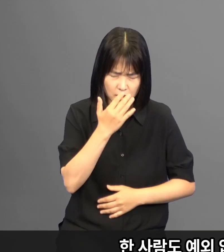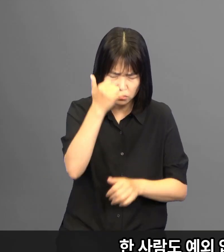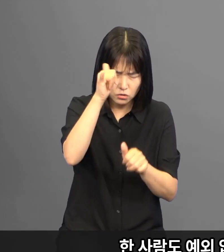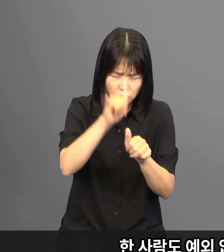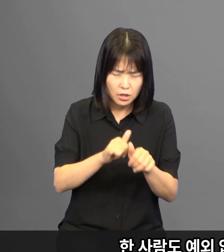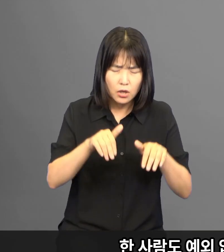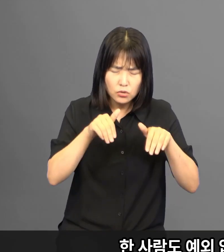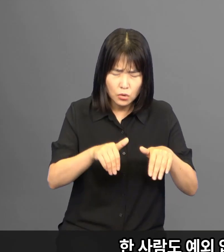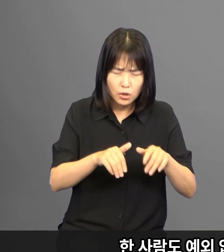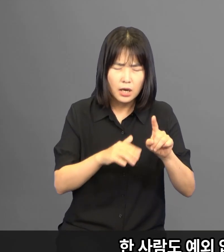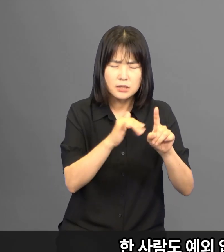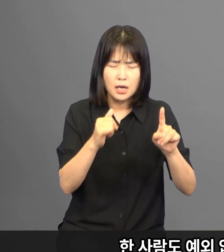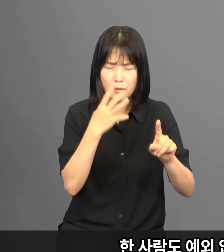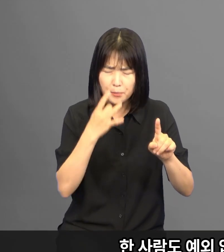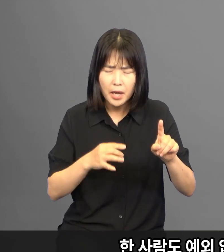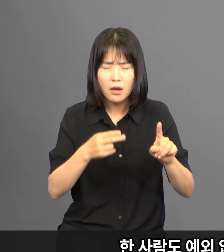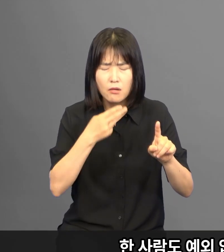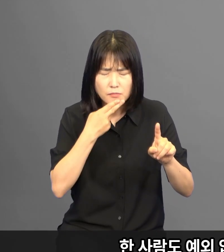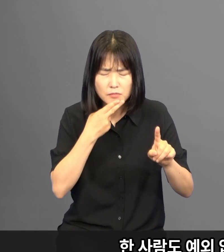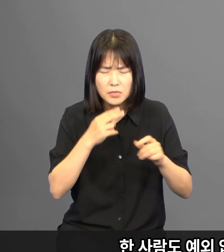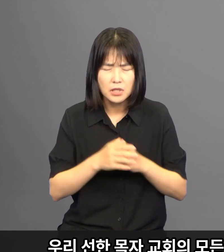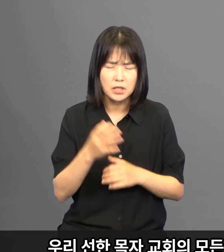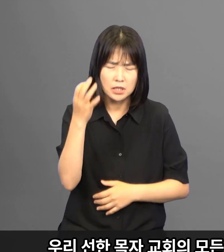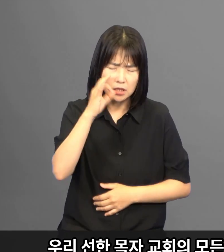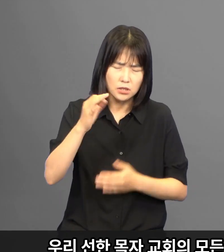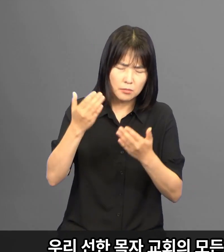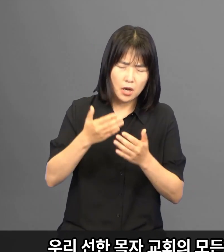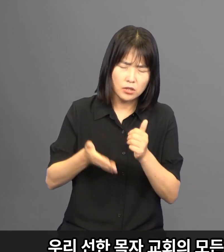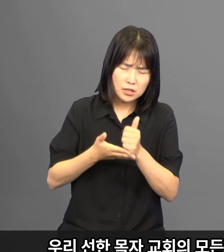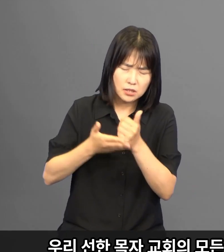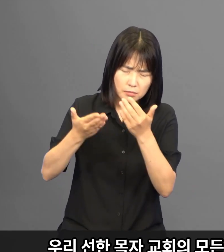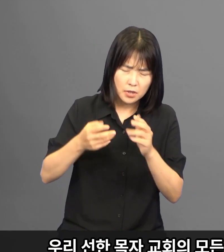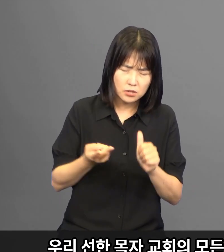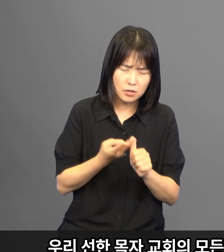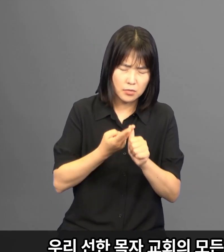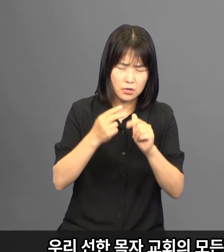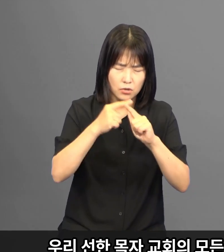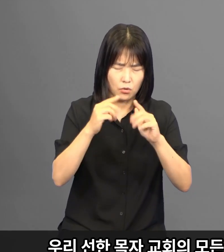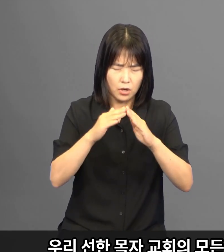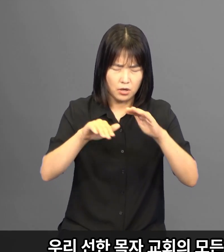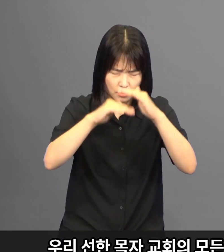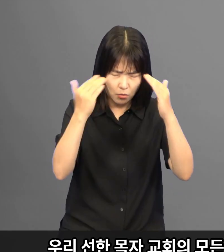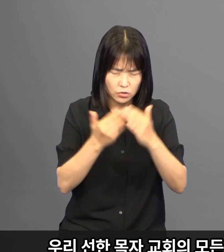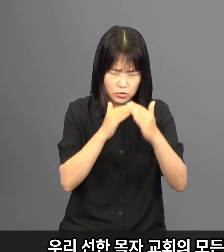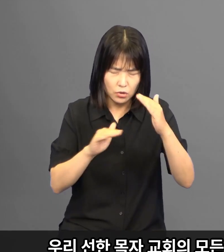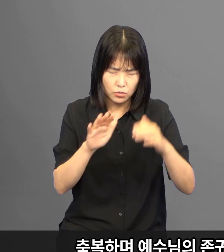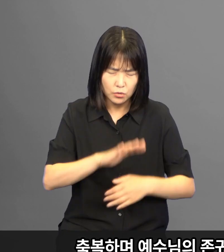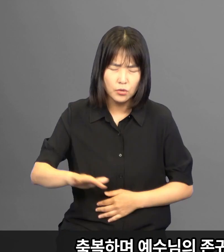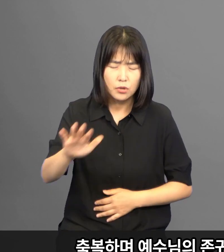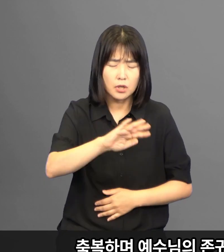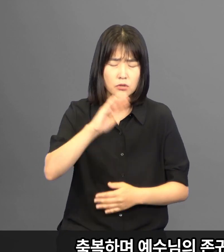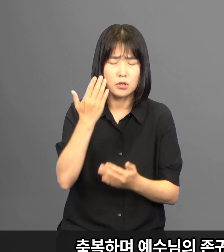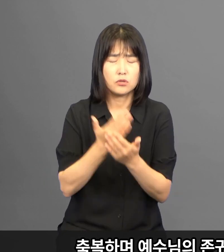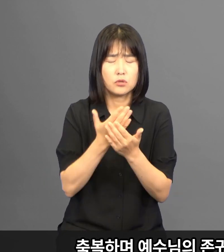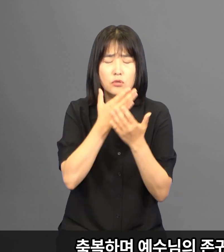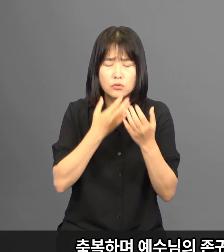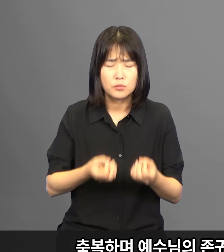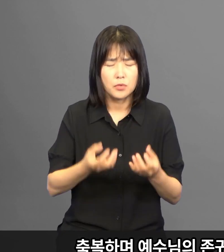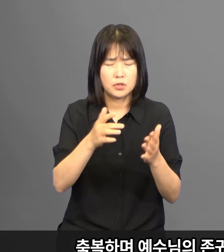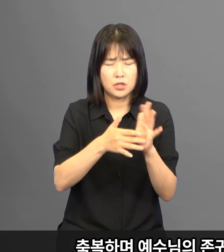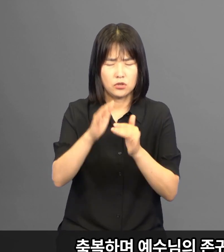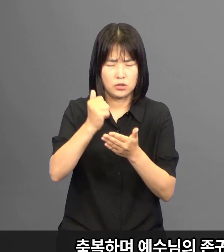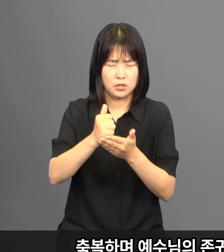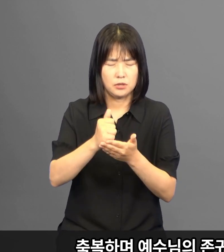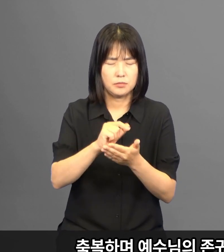사람도 예외 없이 인정받고 칭찬받는 우리 선한 목적의 모든 예배자들이 되게 하여 주시옵소서. 축복하며